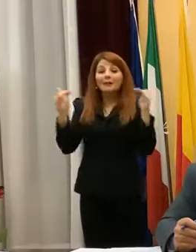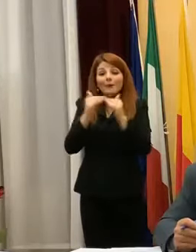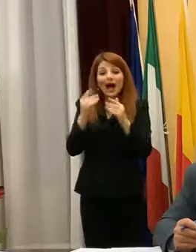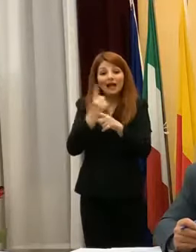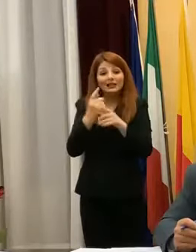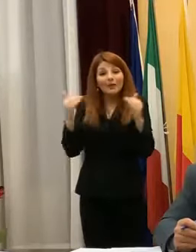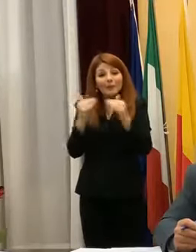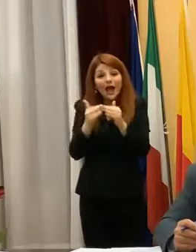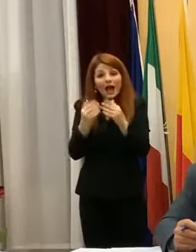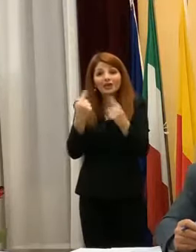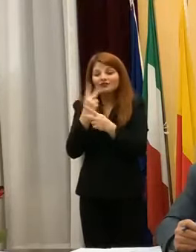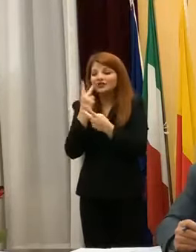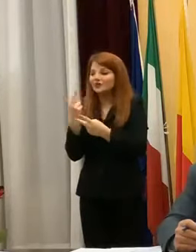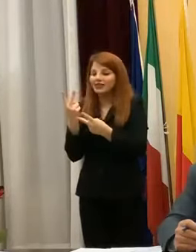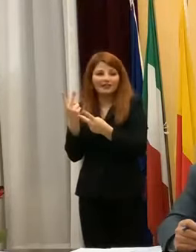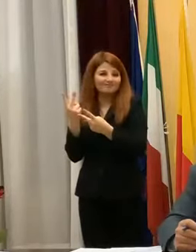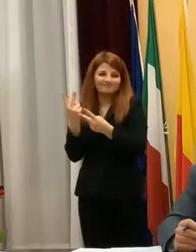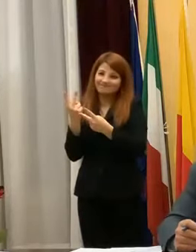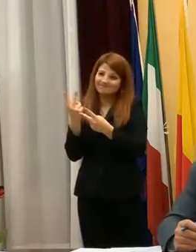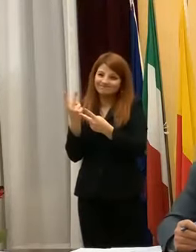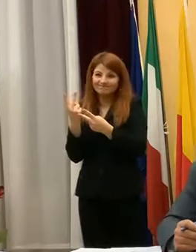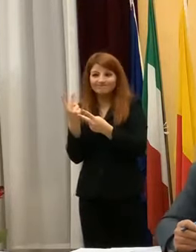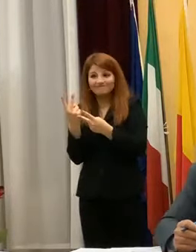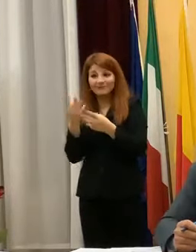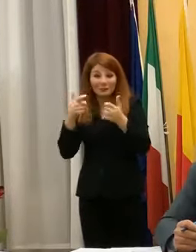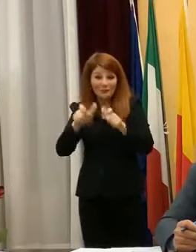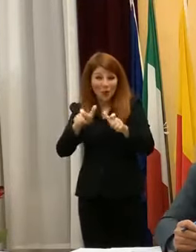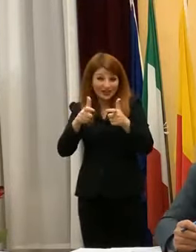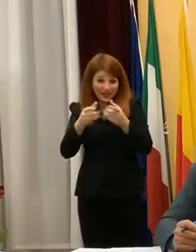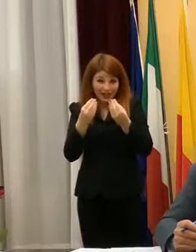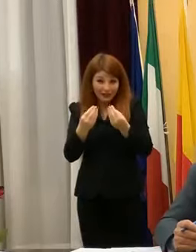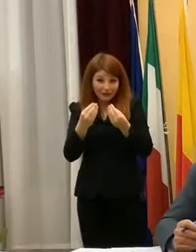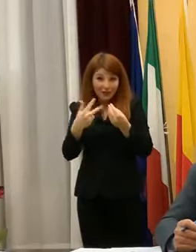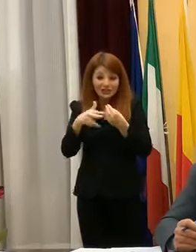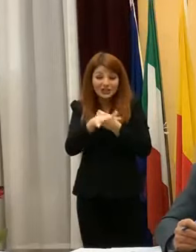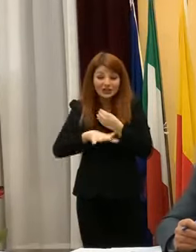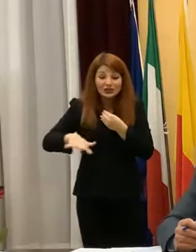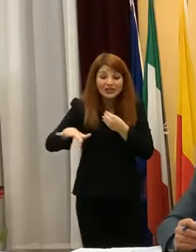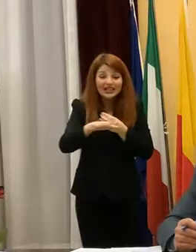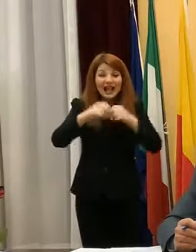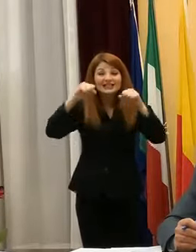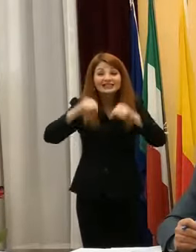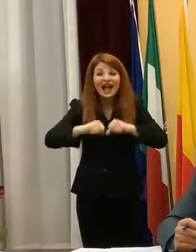vale la sanità in Sicilia, 9 miliardi di euro,